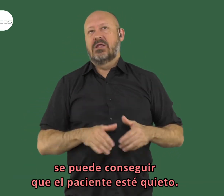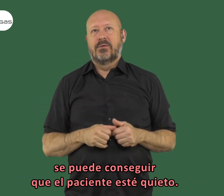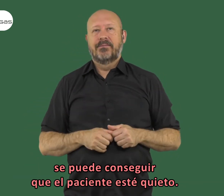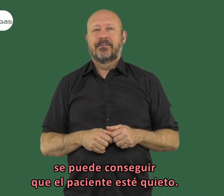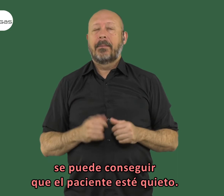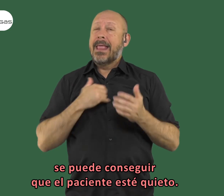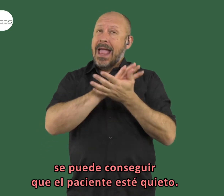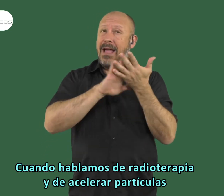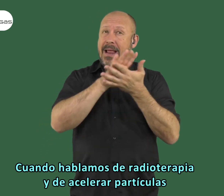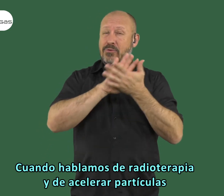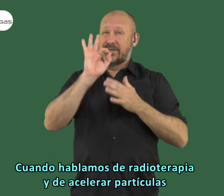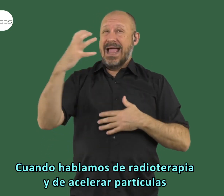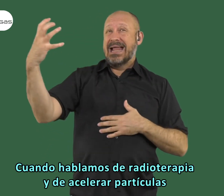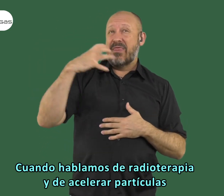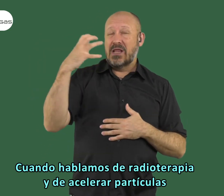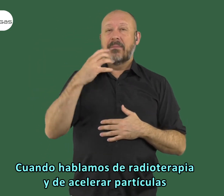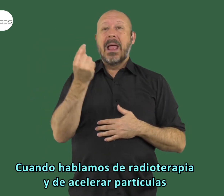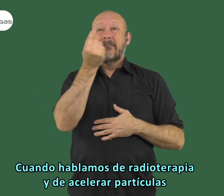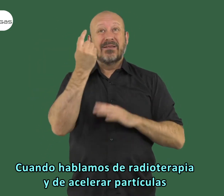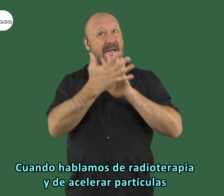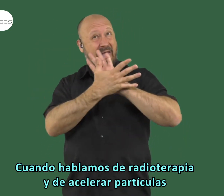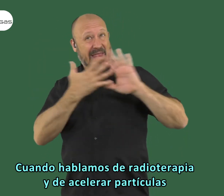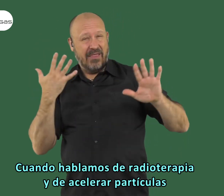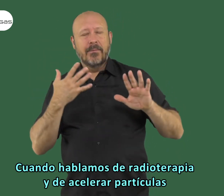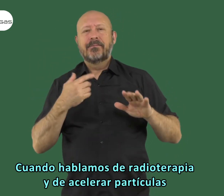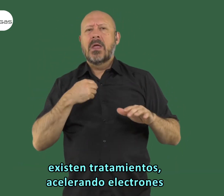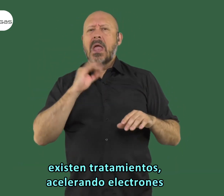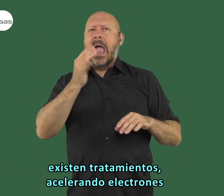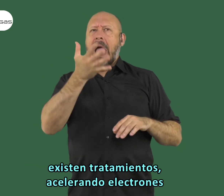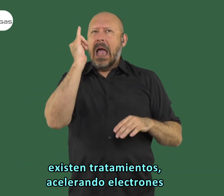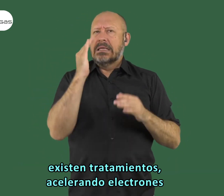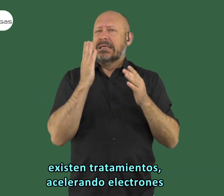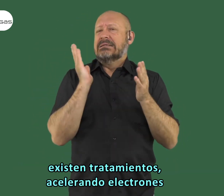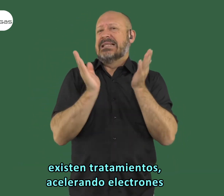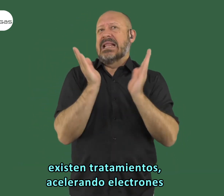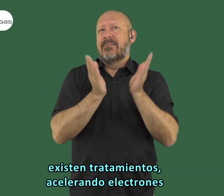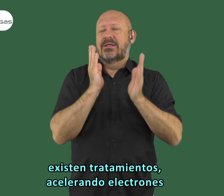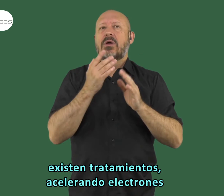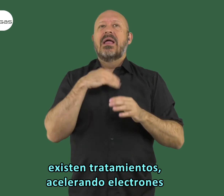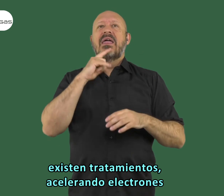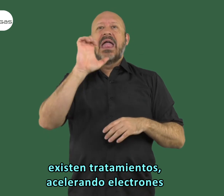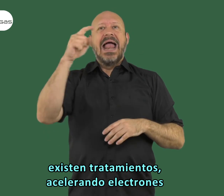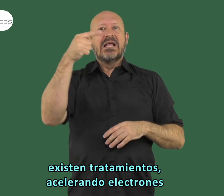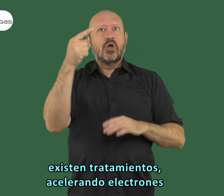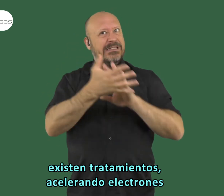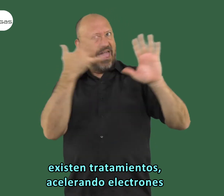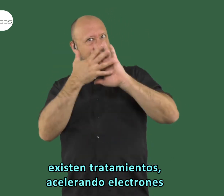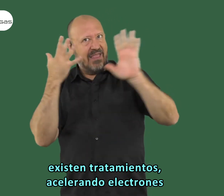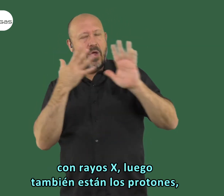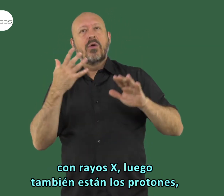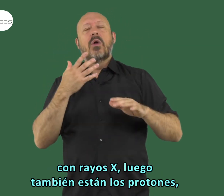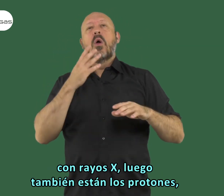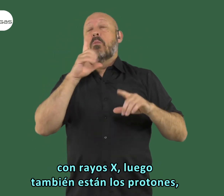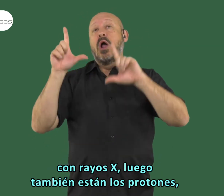paciente esté quieto. Cuando hablamos de radioterapia y de acelerar partículas, existen tratamientos acelerando